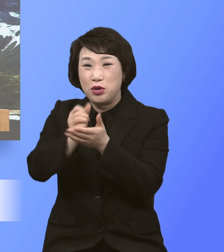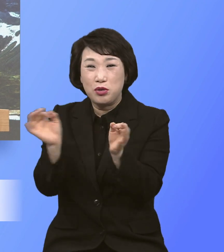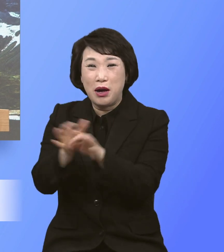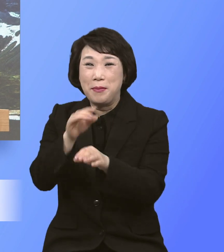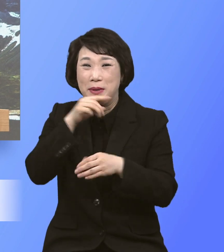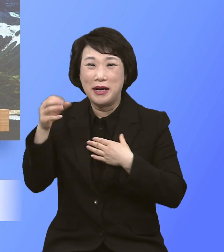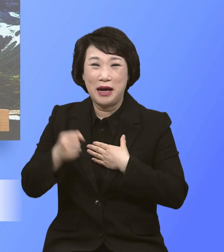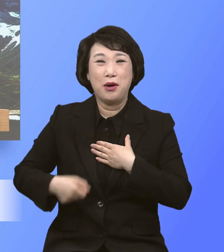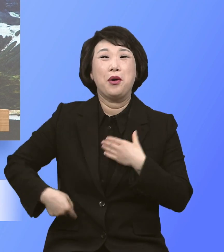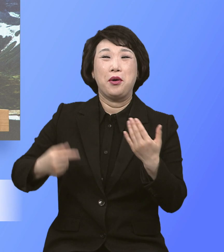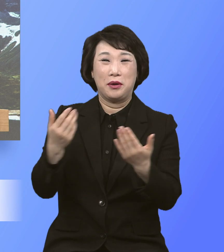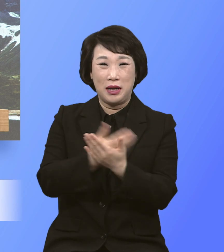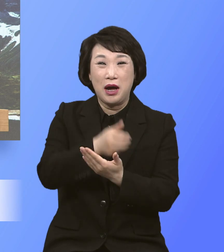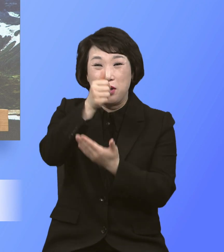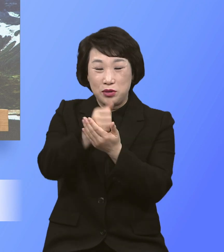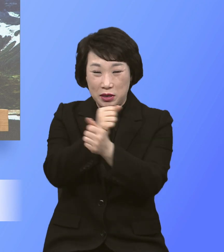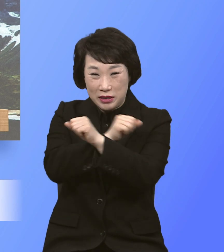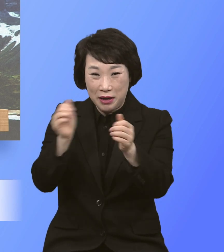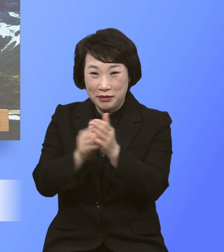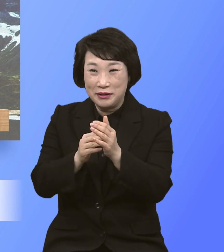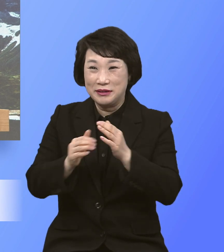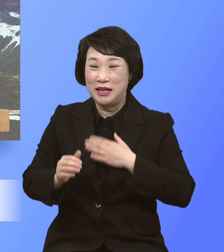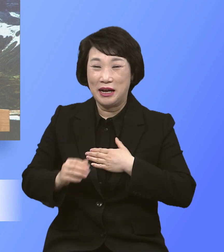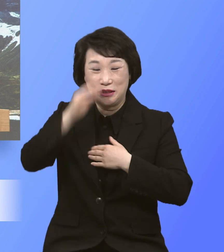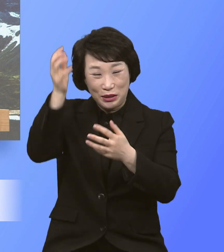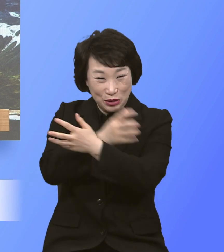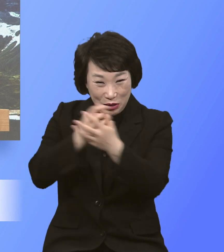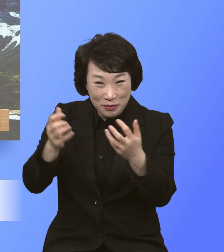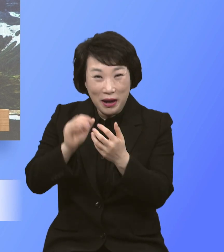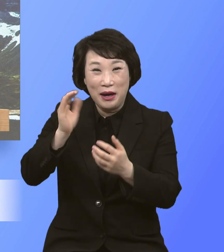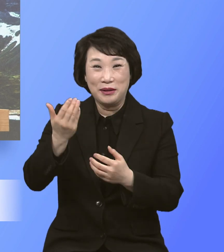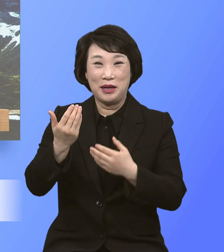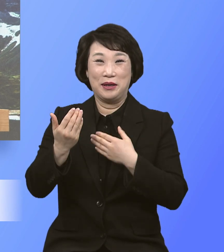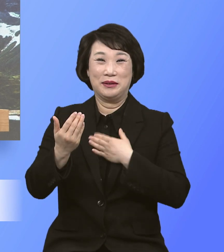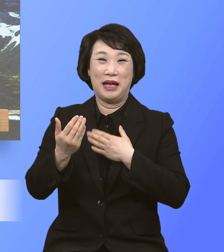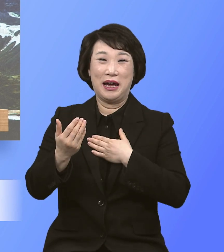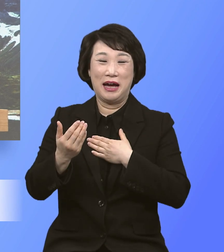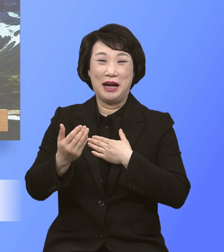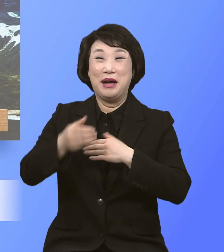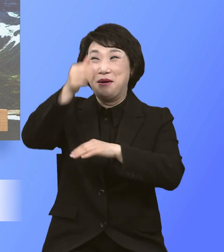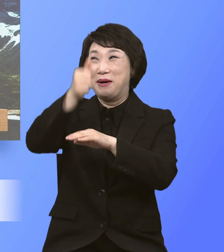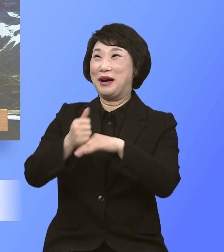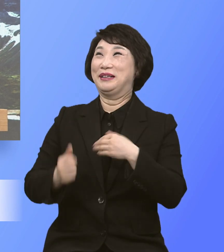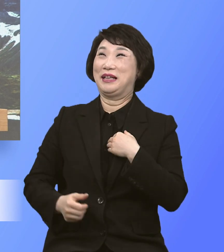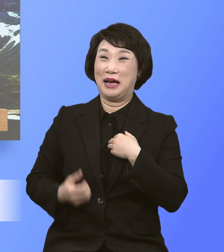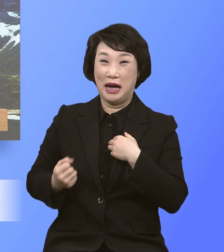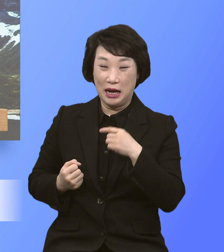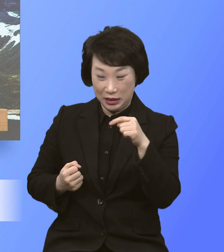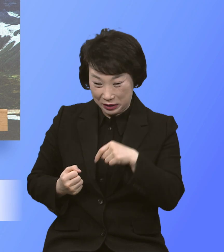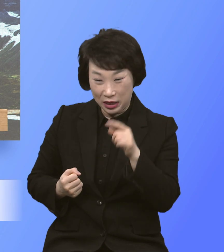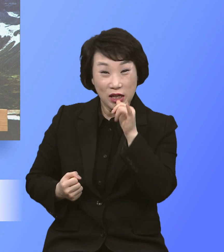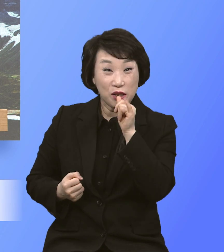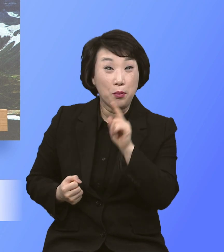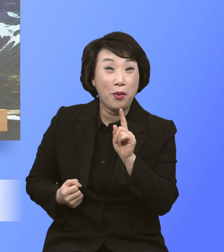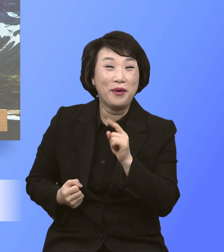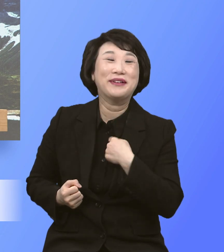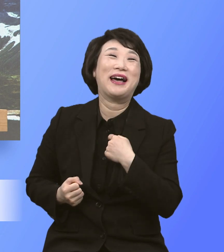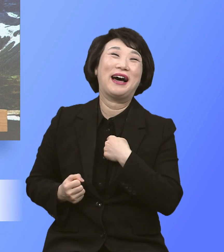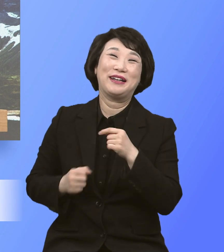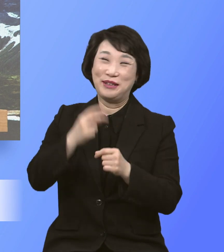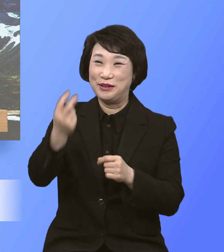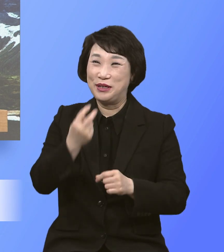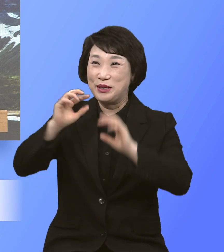피로 회개하고 제사함 받고 내가 성령이 충만해서 드디어 내가 가진 것이 무엇이 있느냐?